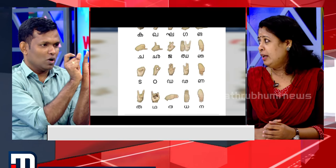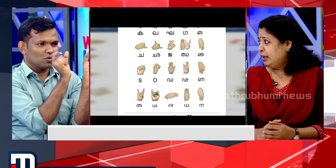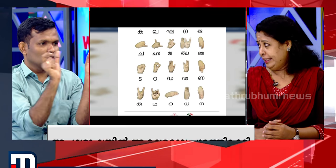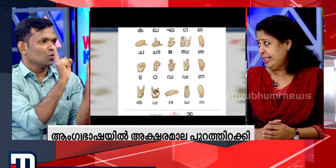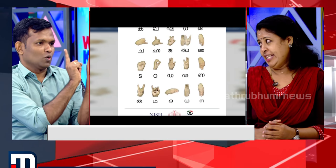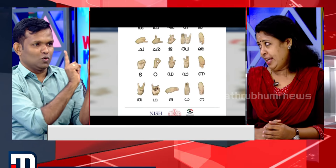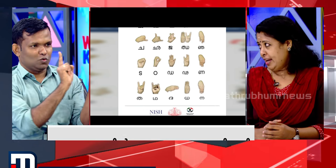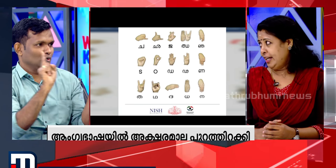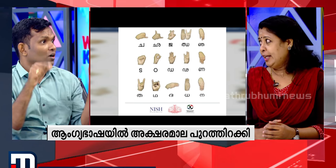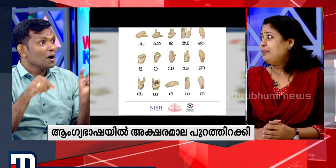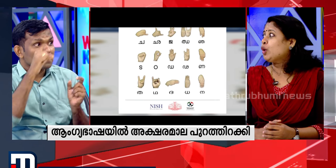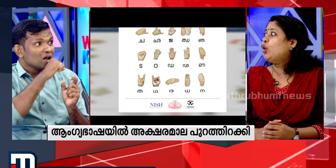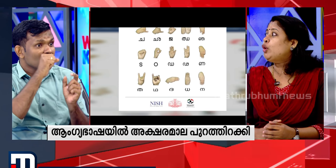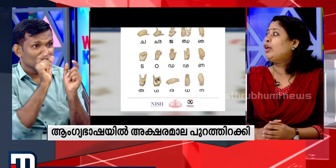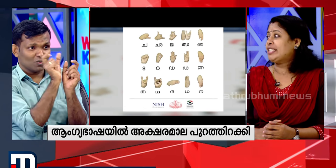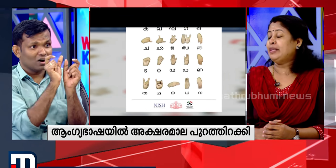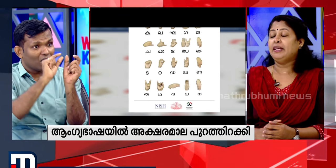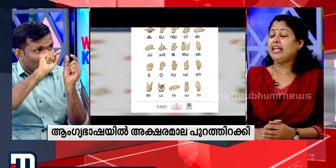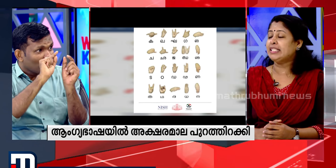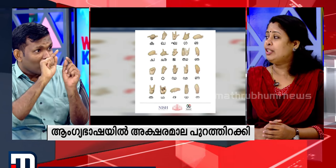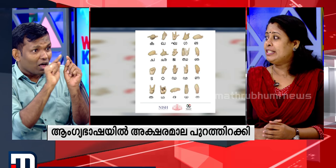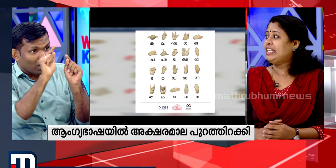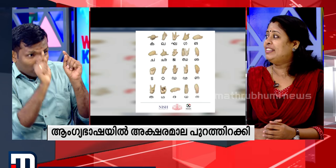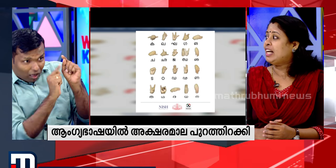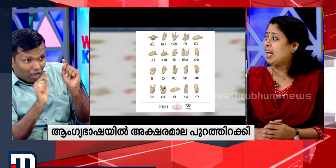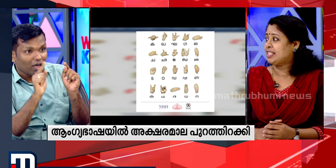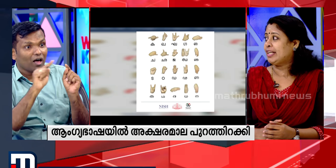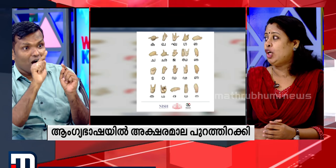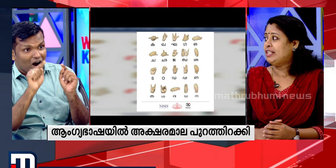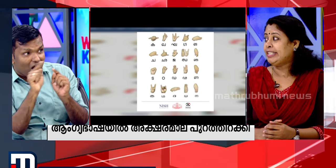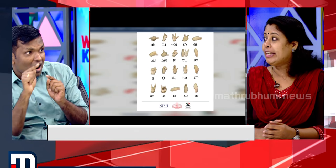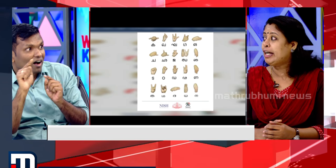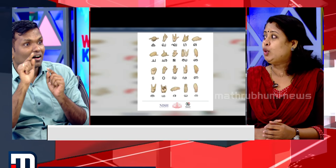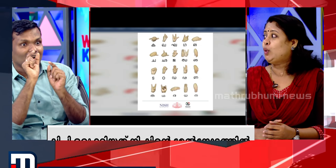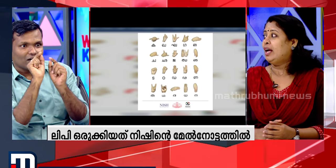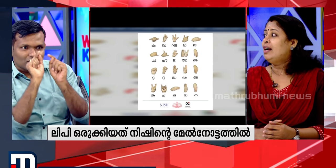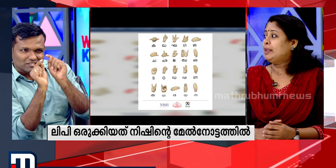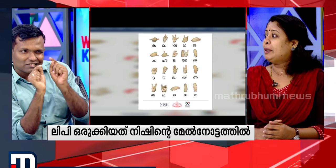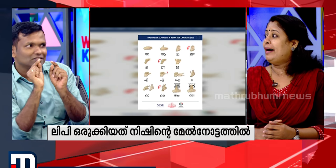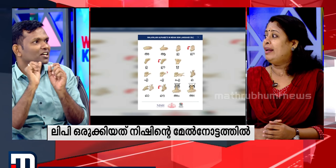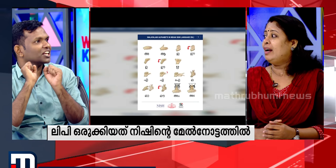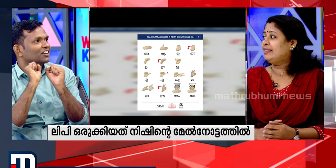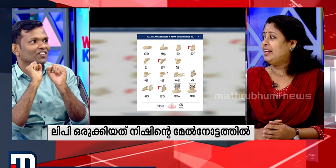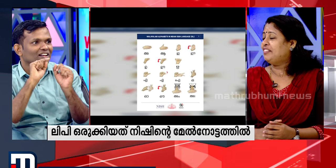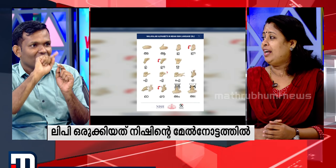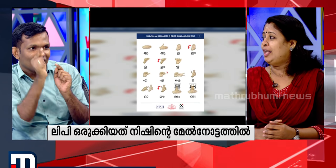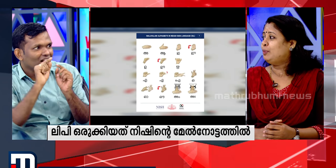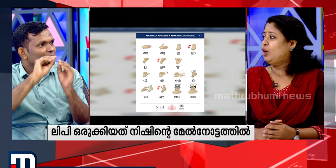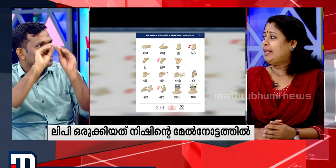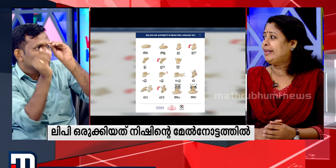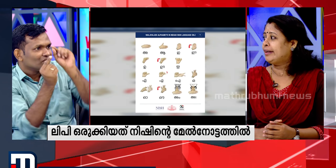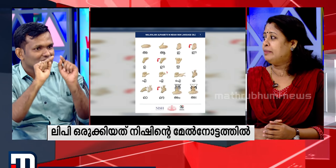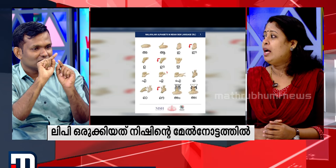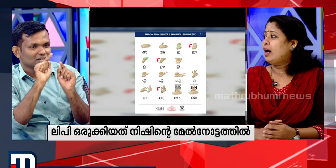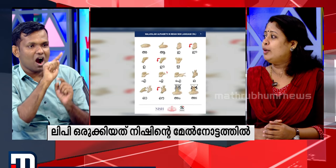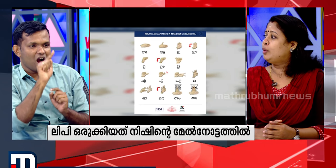ഒരു ഇതിൽ എത്തിച്ചേരാനായിട്ട്. ഓരോരോ അക്ഷരം ഇപ്പോൾ ഇംഗ്ലീഷിലെന്ന് വെച്ചാൽ 26 അക്ഷരങ്ങളേ ഉള്ളൂ, ചിഹ്നങ്ങളൊന്നുമില്ല. നമുക്ക് മലയാളത്തിൽ ഇങ്ങനെ വള്ളി